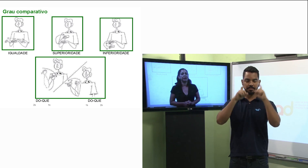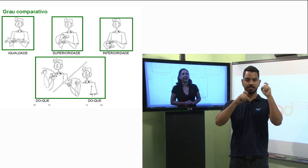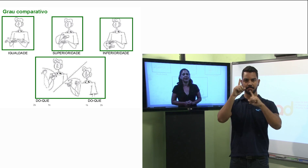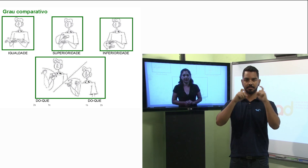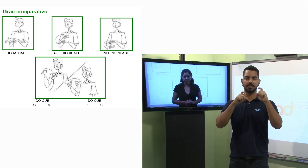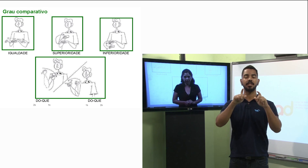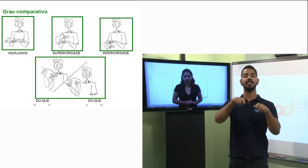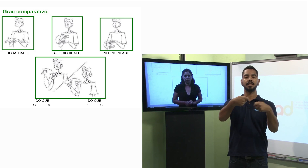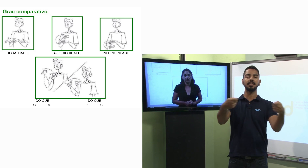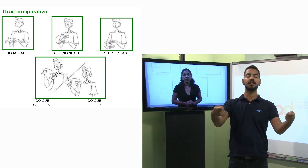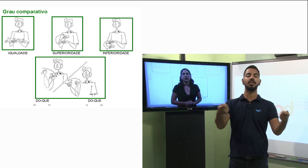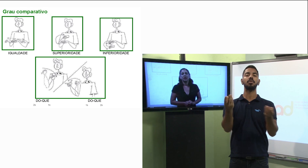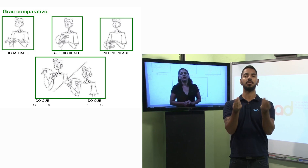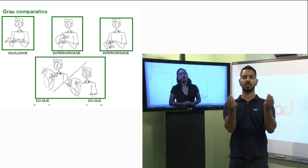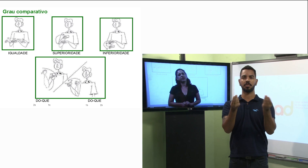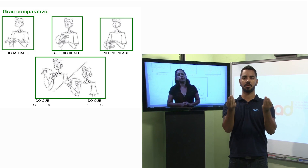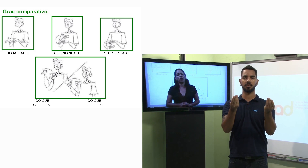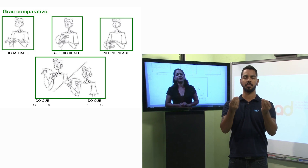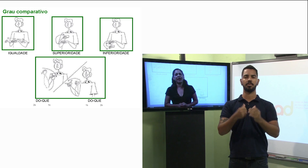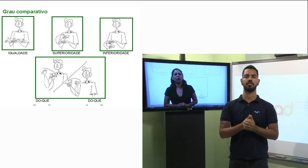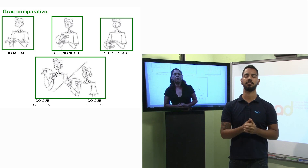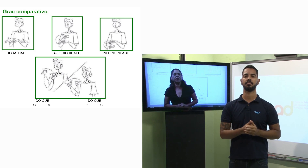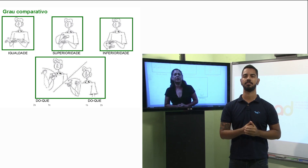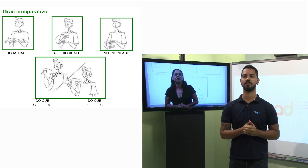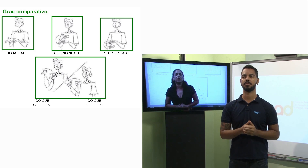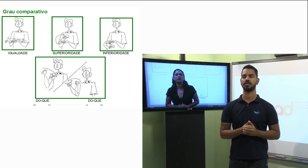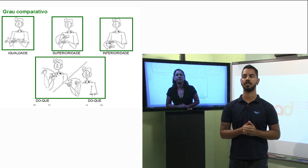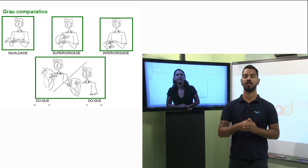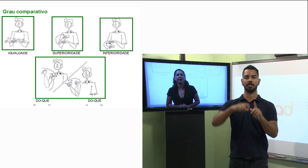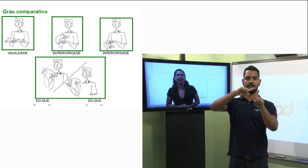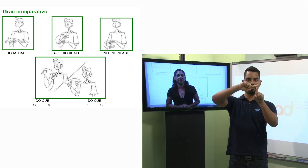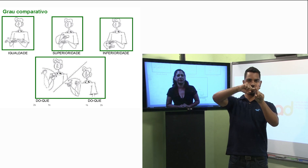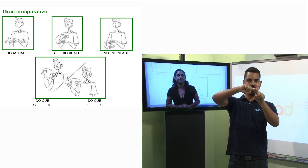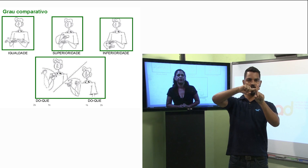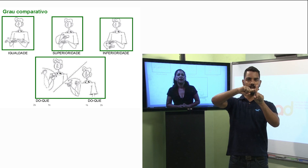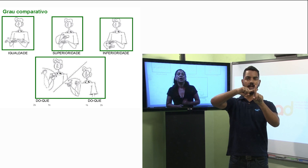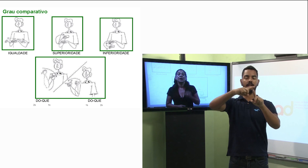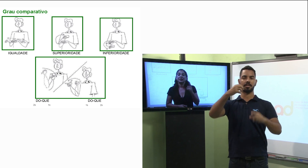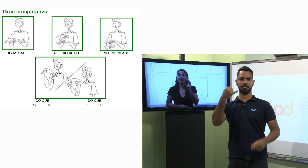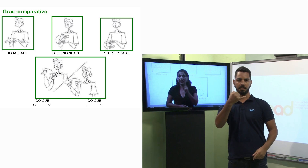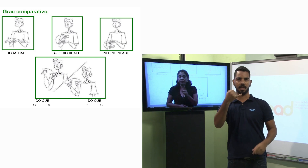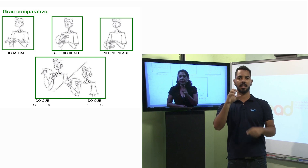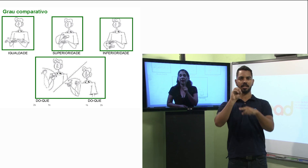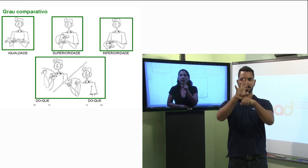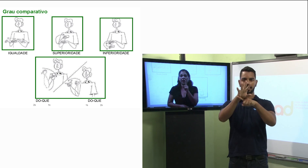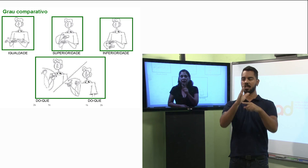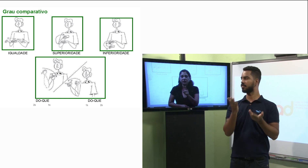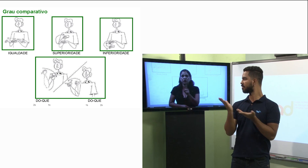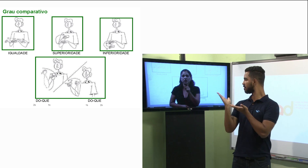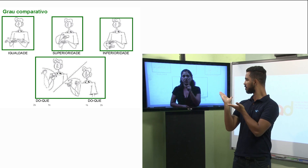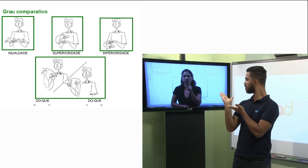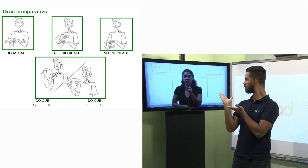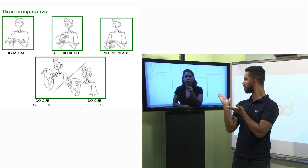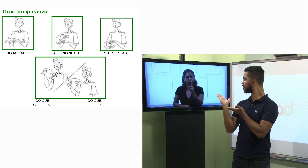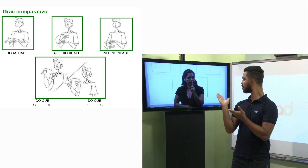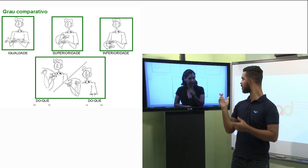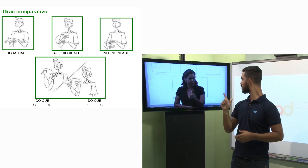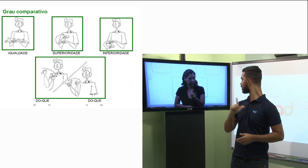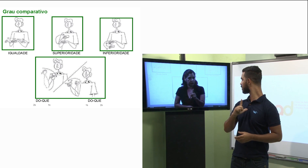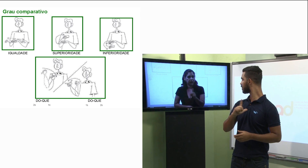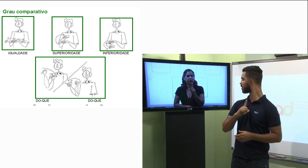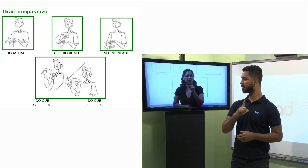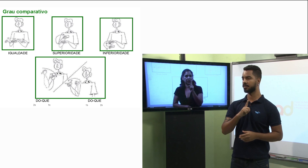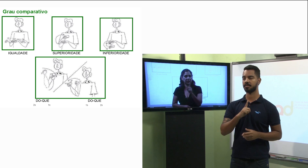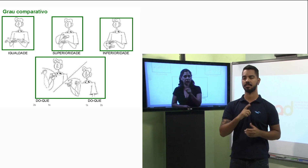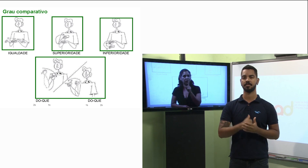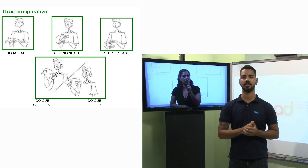os sinais mais e menos, que vocês podem estar acompanhando em nossos slides. Sempre antes do adjetivo